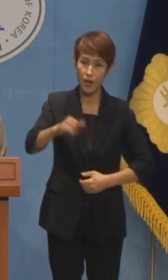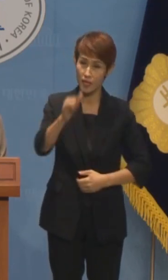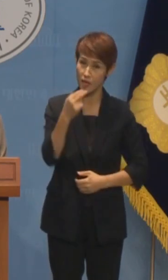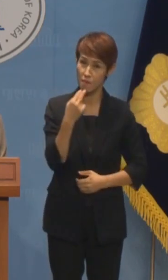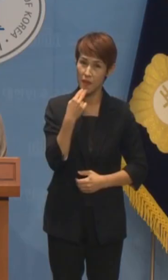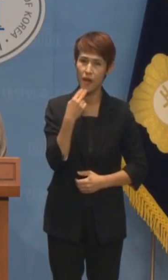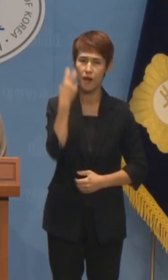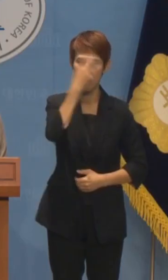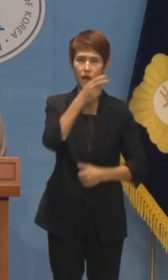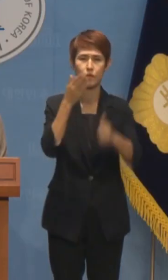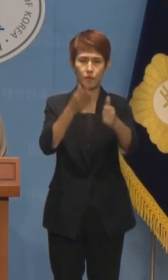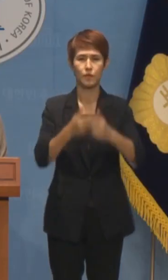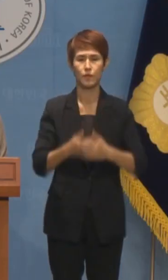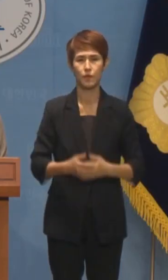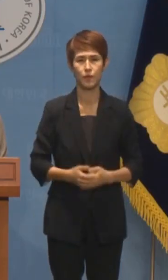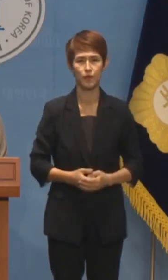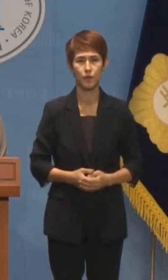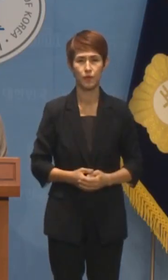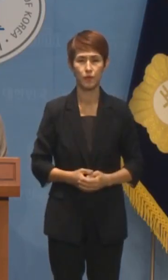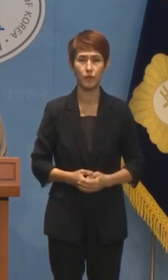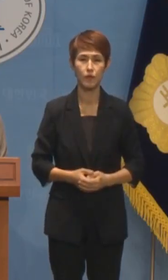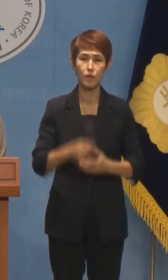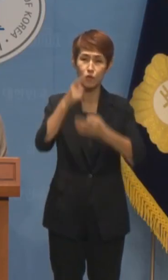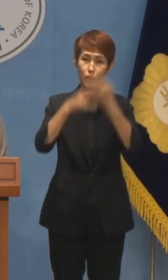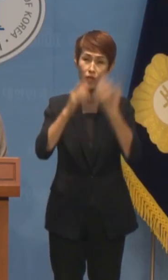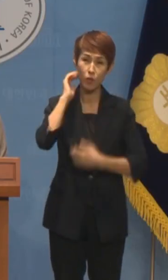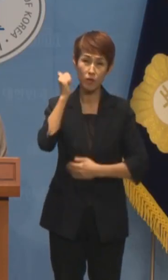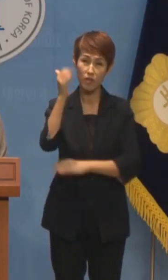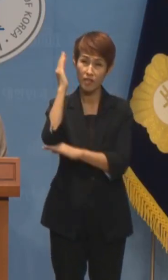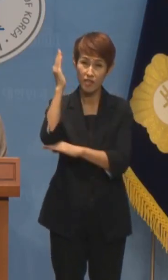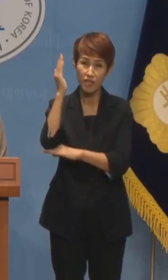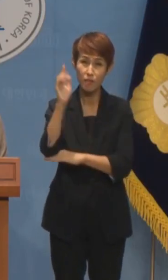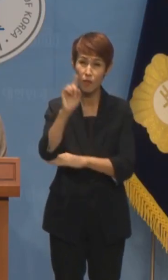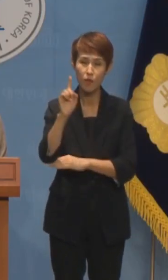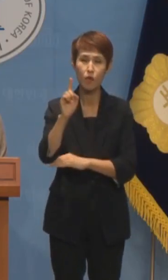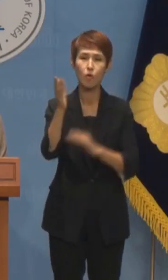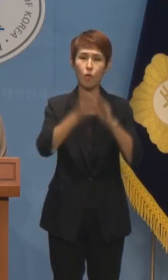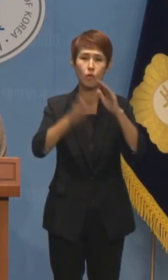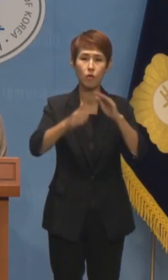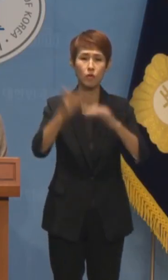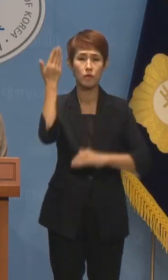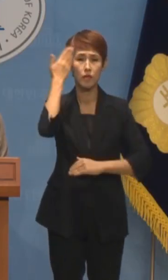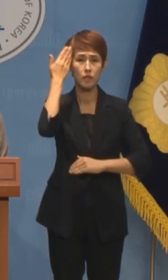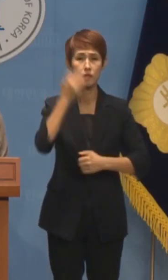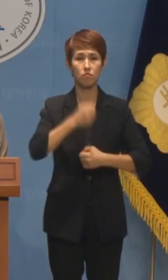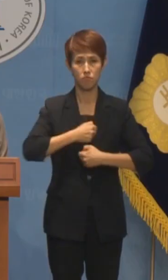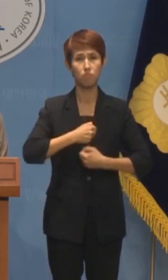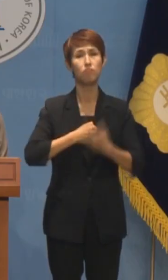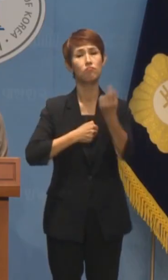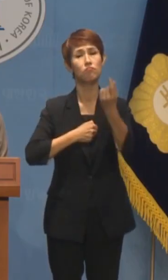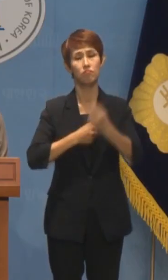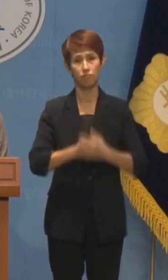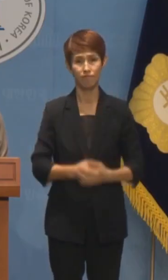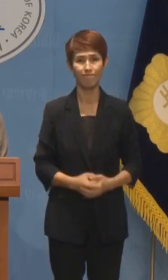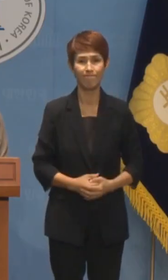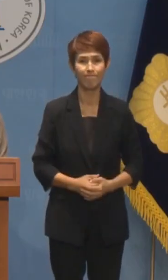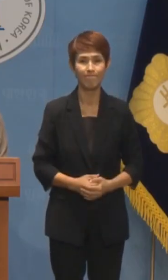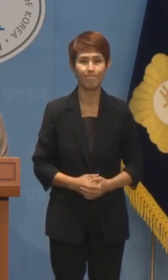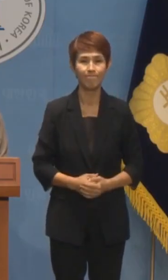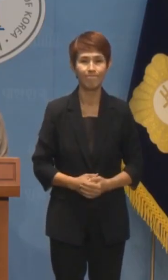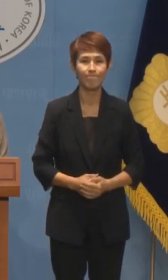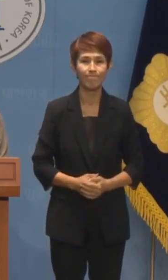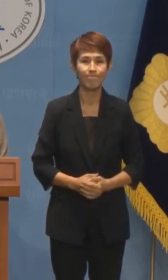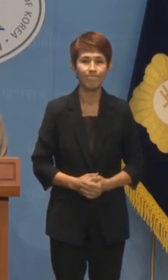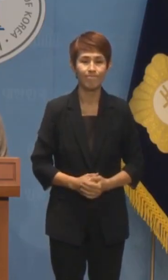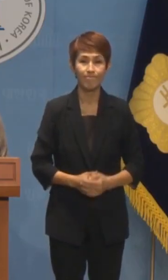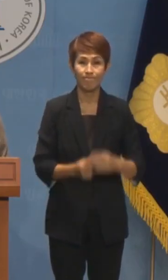살펴보길 권합니다. 그게 바로 윤 대통령이 그토록 외쳐온 공정과 상식을 지키는 길입니다.